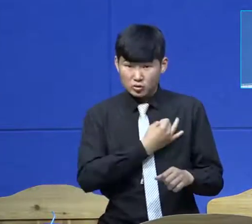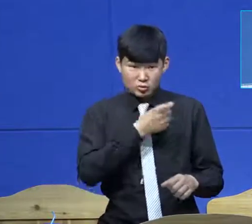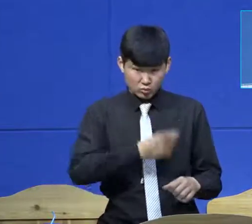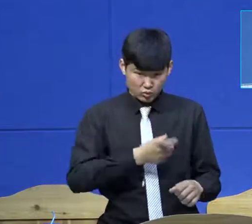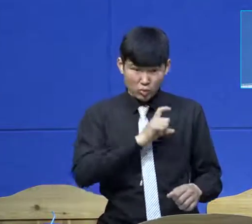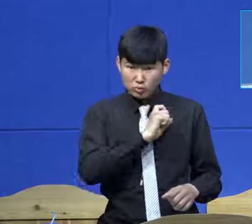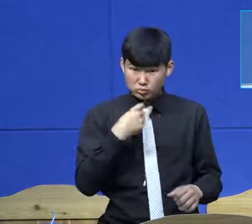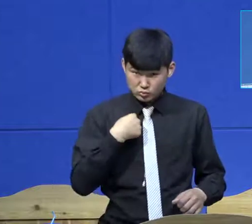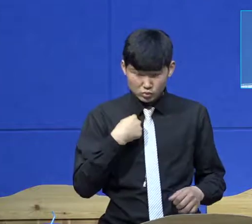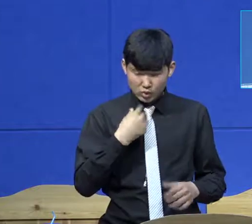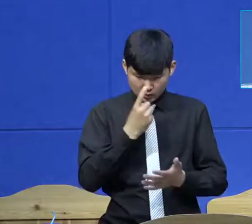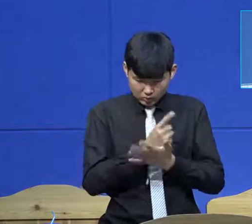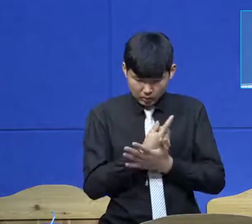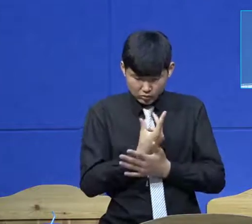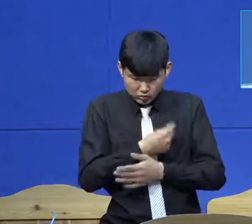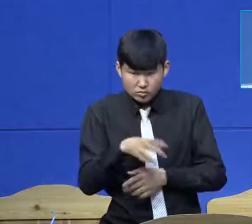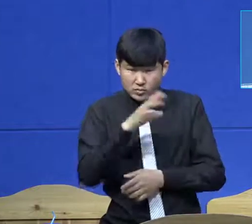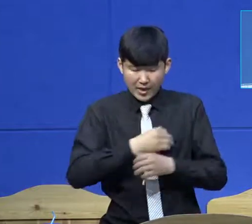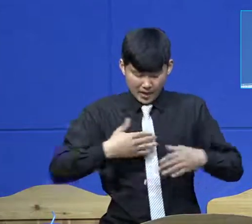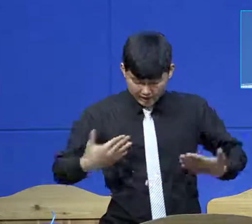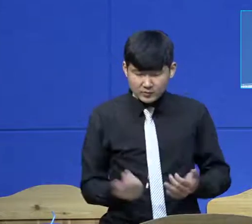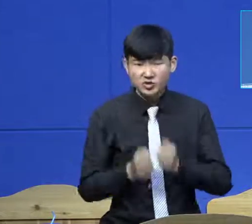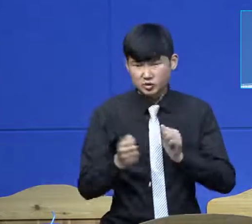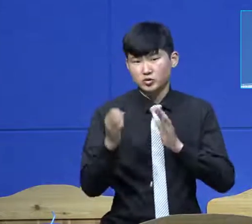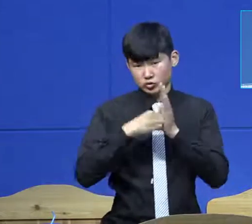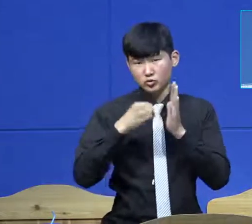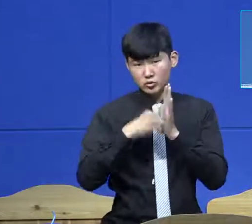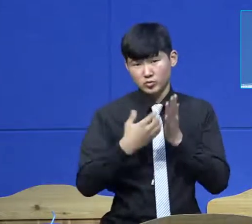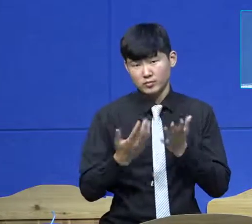хувь зөвхөстөгөр амьдрах гэж бид нар хичээх ёстой.